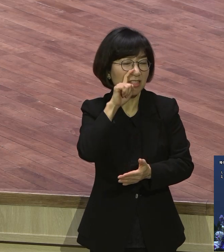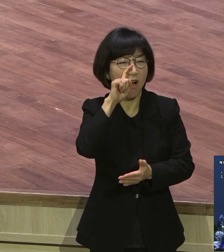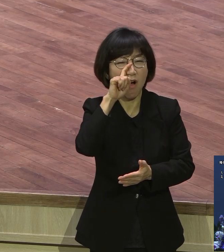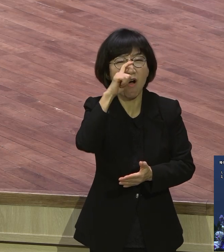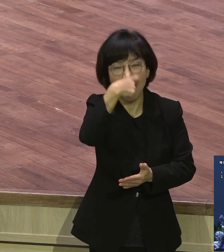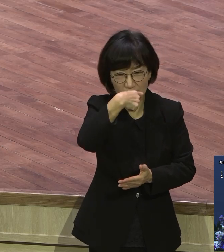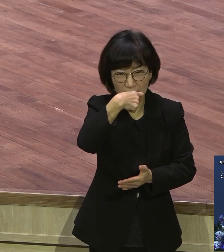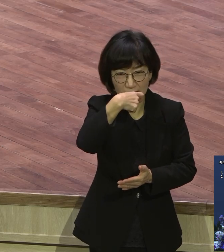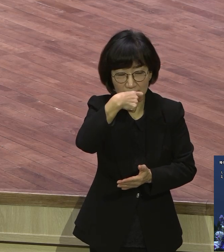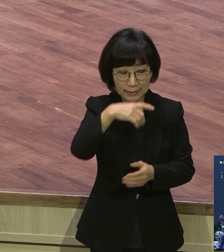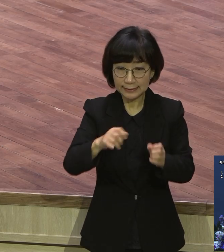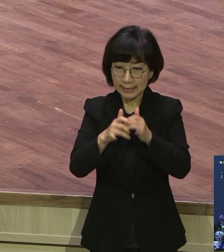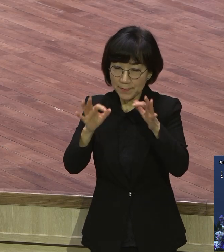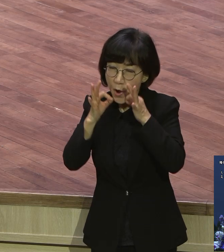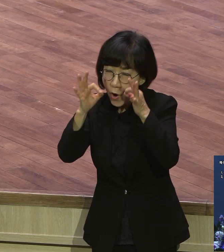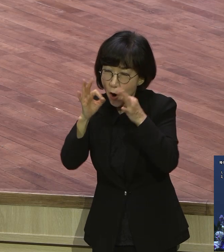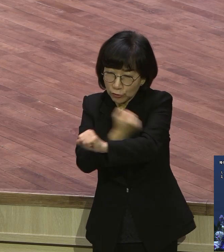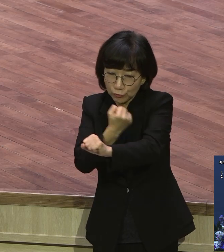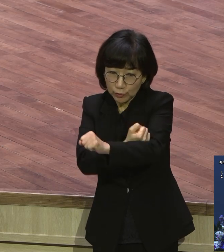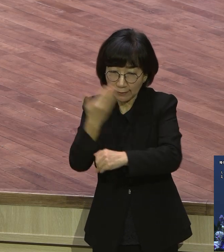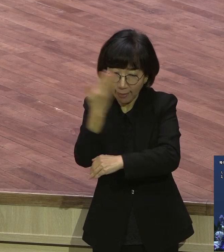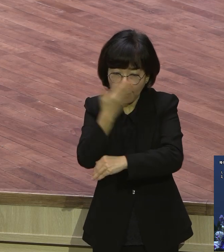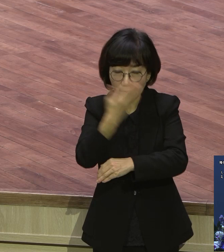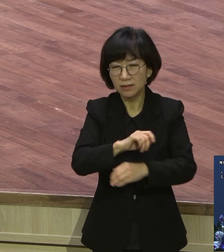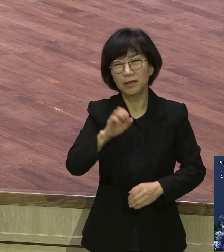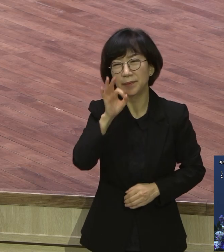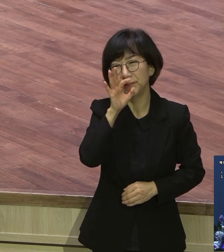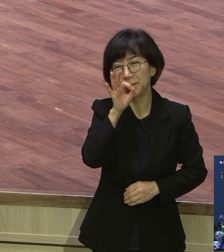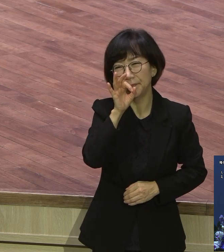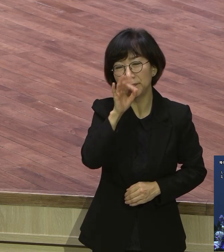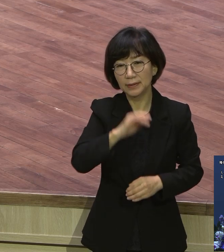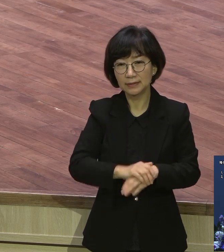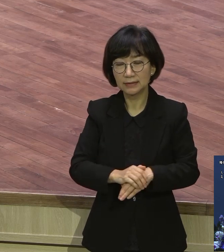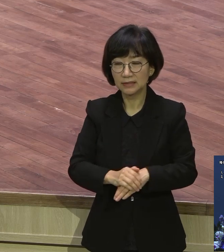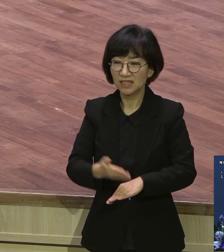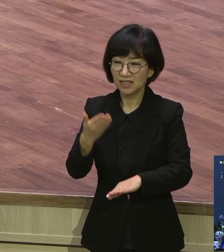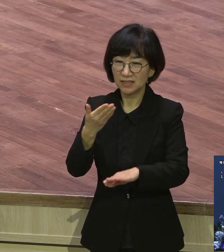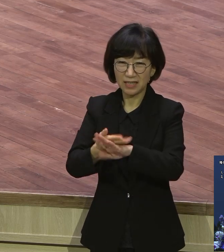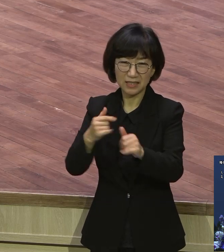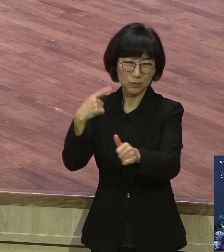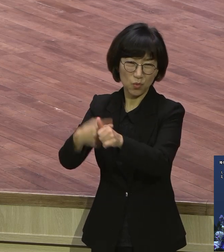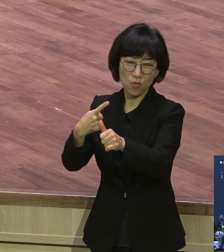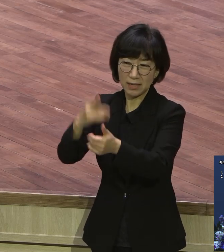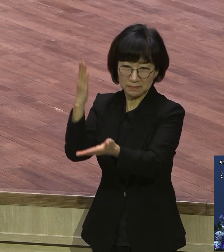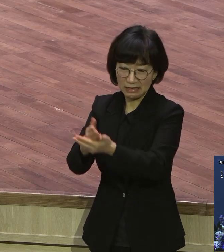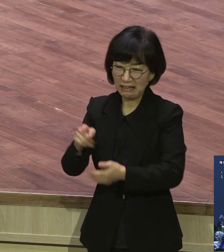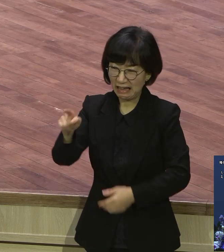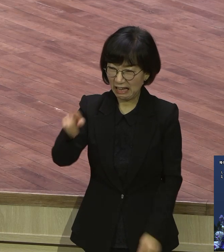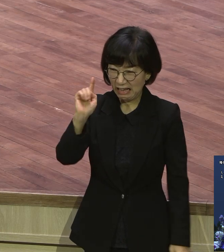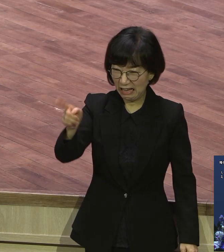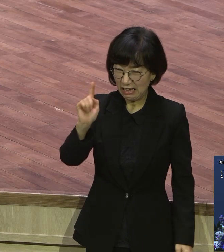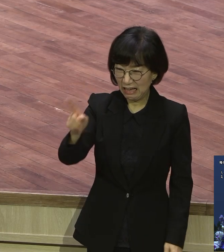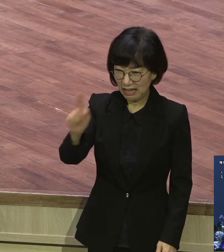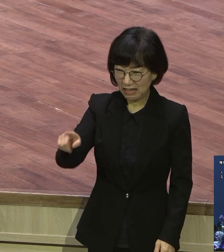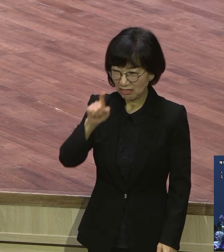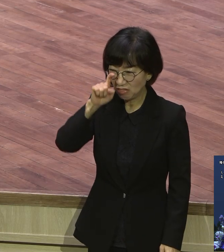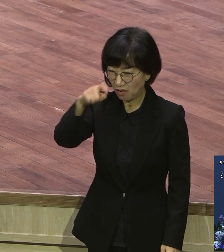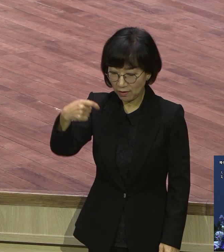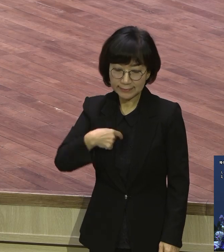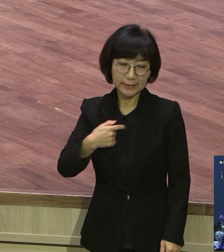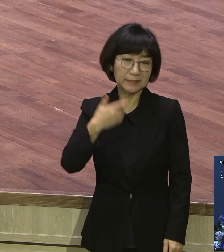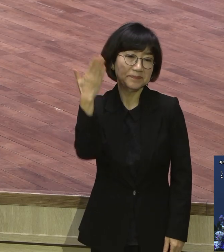없습니다 그래서 남을 비판하지 마세요 저 사람은 더럽고 나는 깨끗하고 그거를